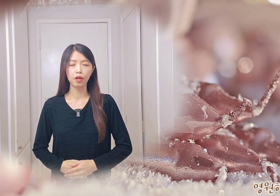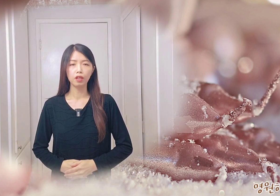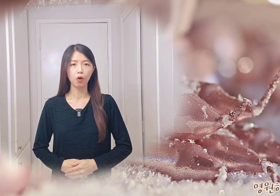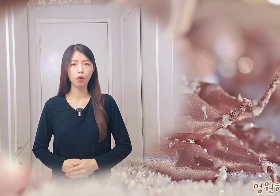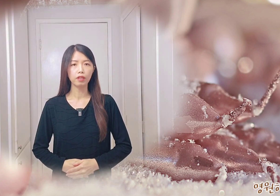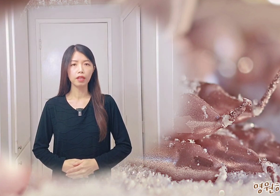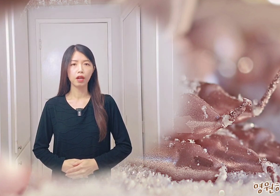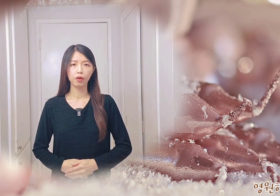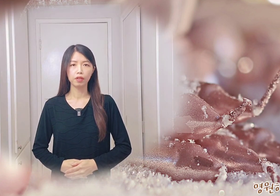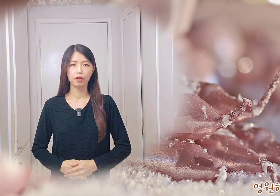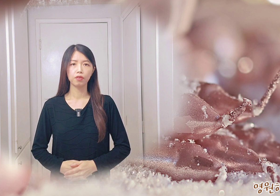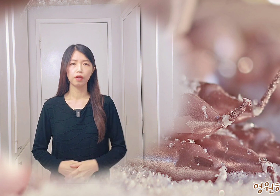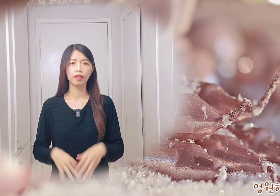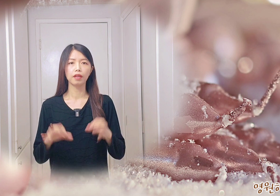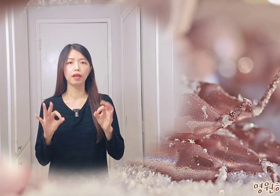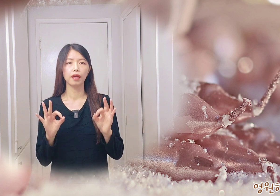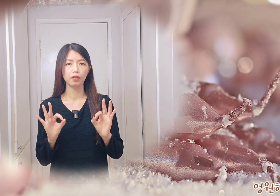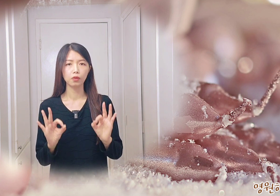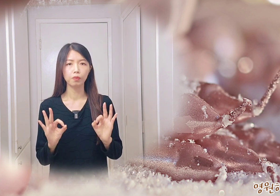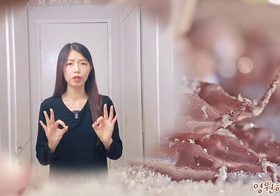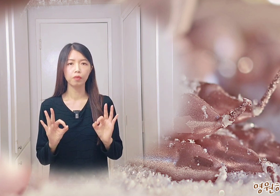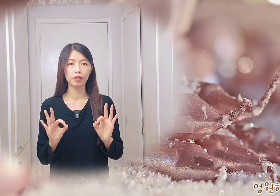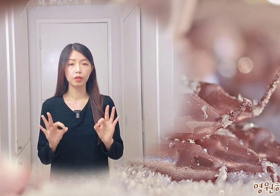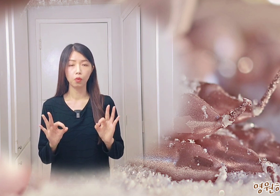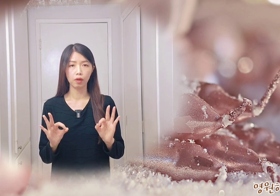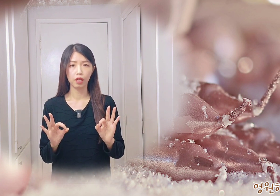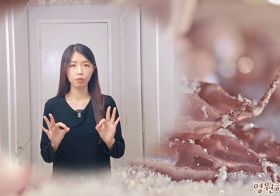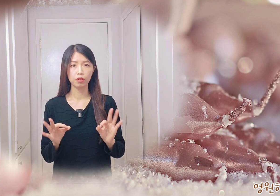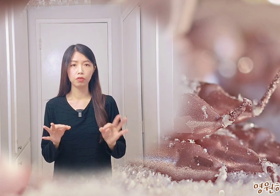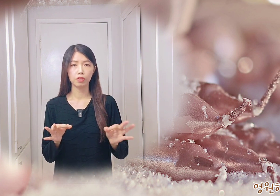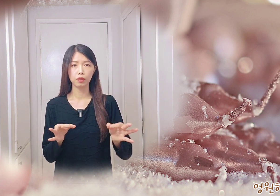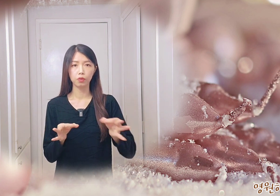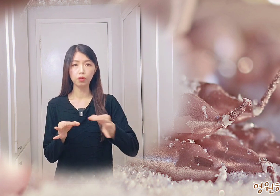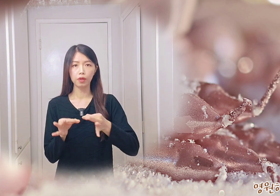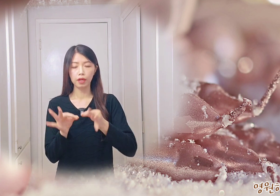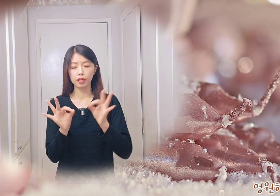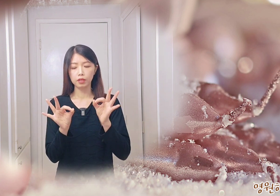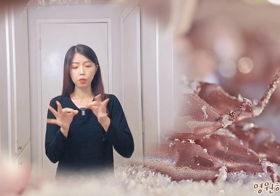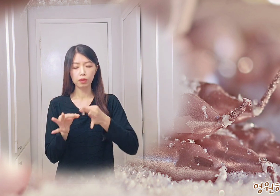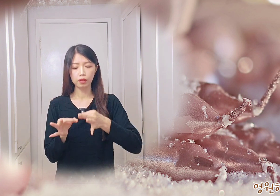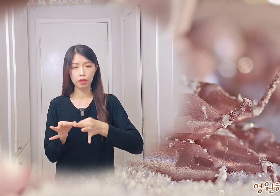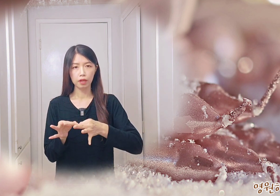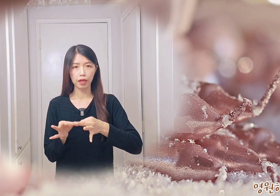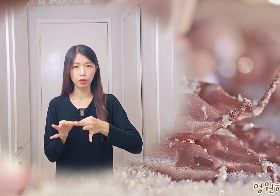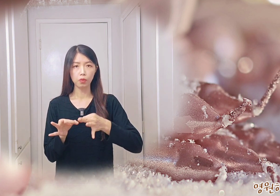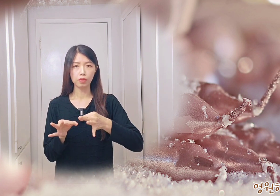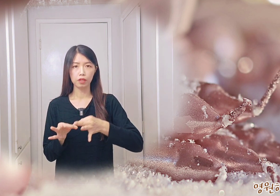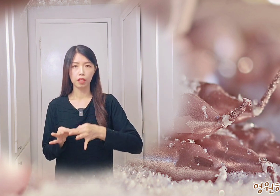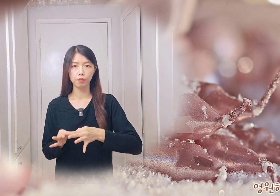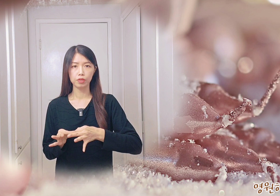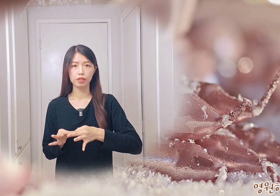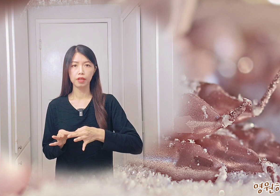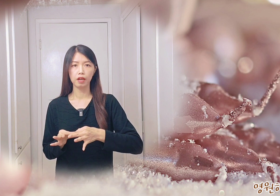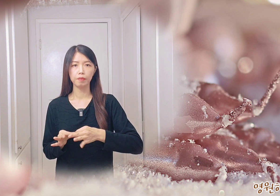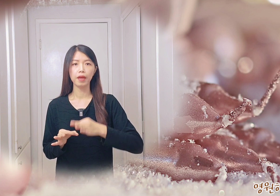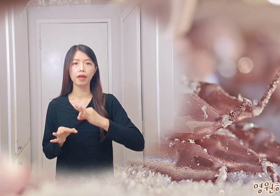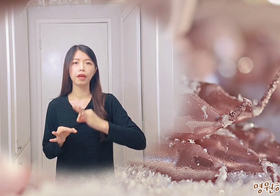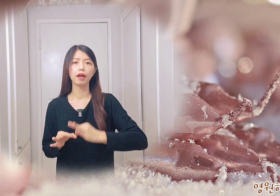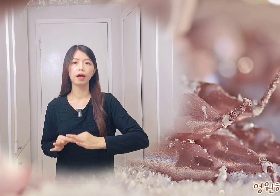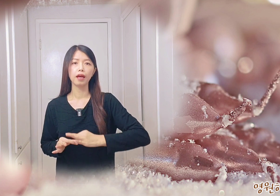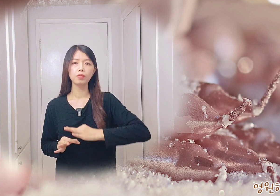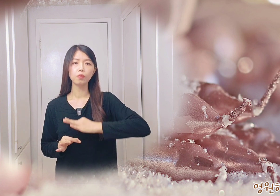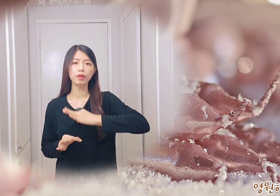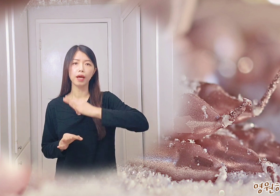약속대로. 영원히라고 한 대수어는 양손 엄지검지를 동그랗게 붙여주시고 이 손끝을 양손끝을 이렇게 붙이신